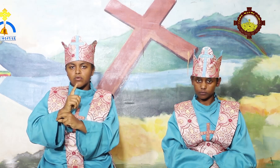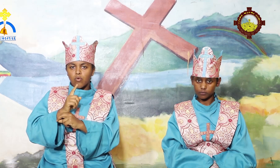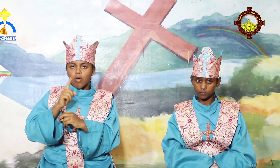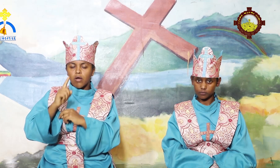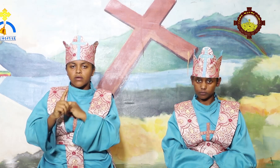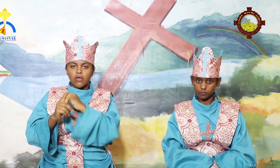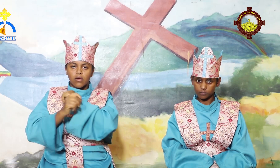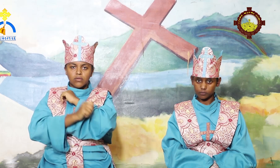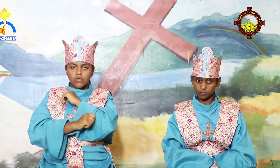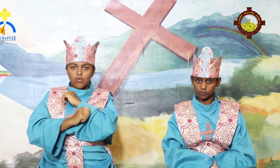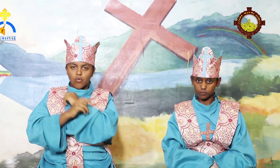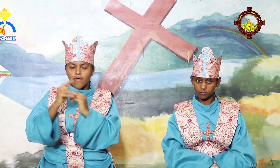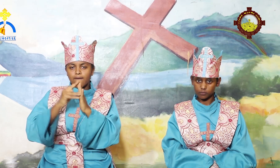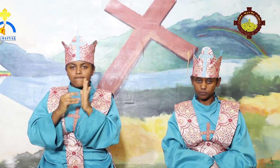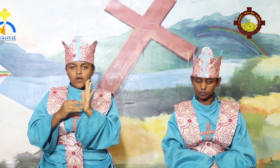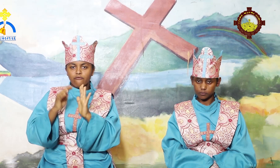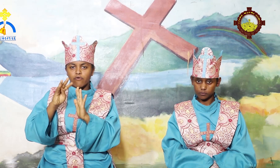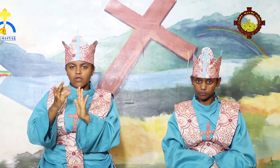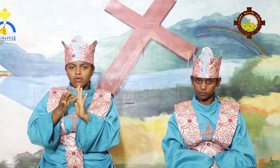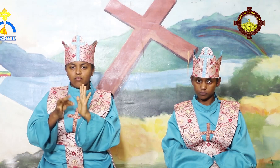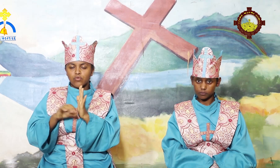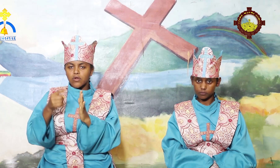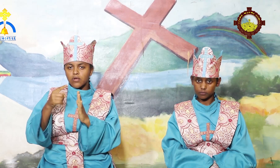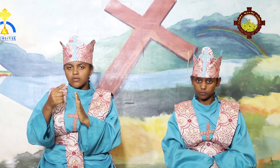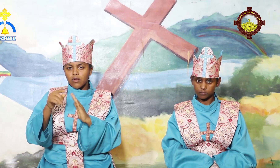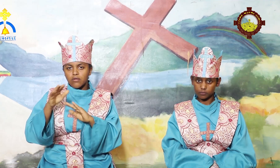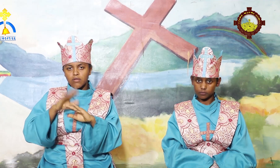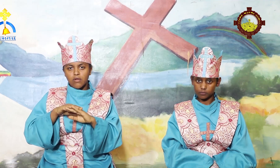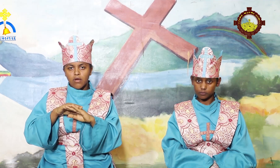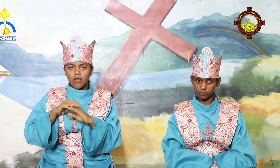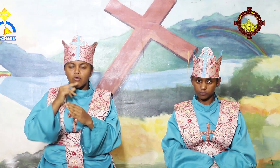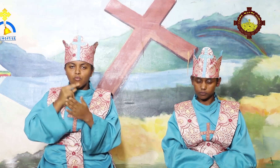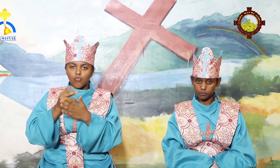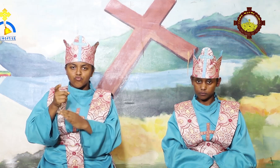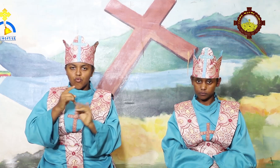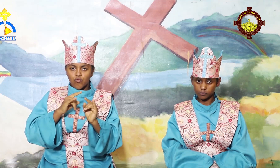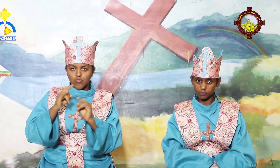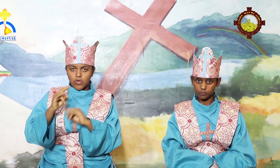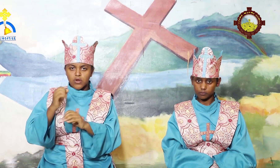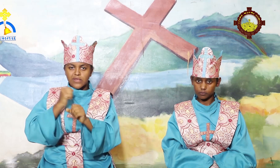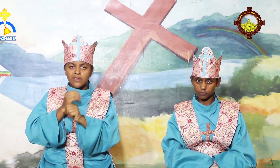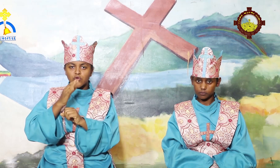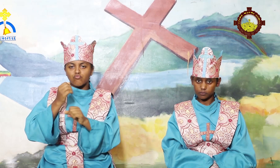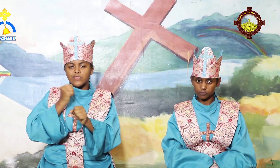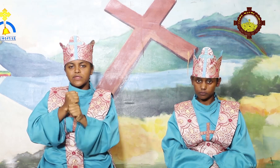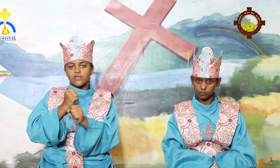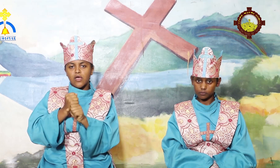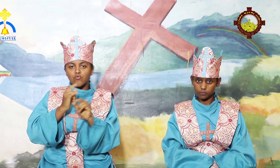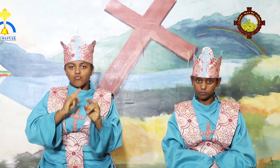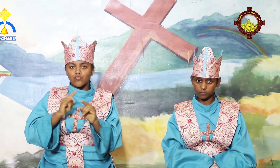ነው። አንደኛ ተሰሎንቄ ምዕራፍ 4 ቁጥር 11 ላይ ቅኖችም ትሆኑ ዘንድ ሥራችሁም